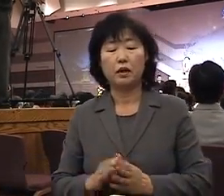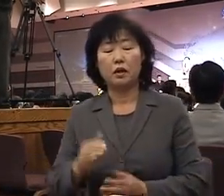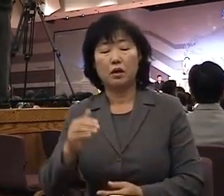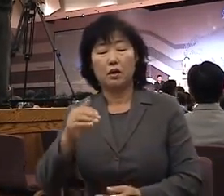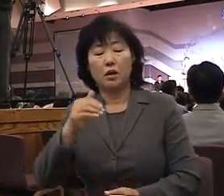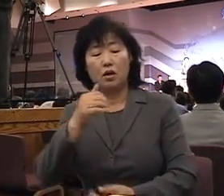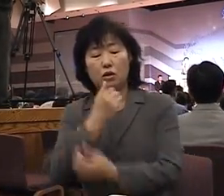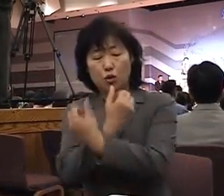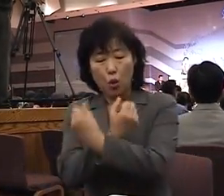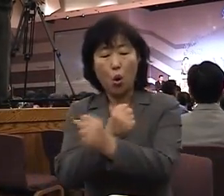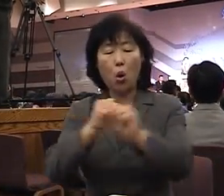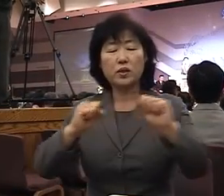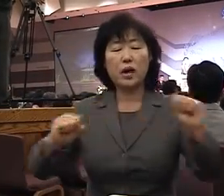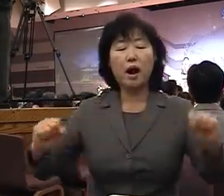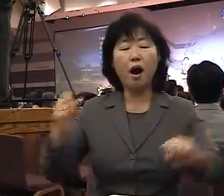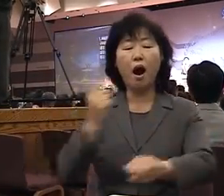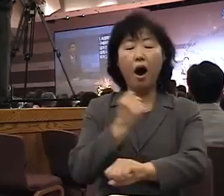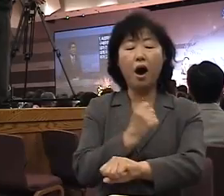속죄하시는 구세주,